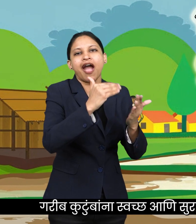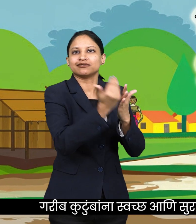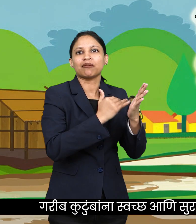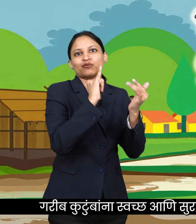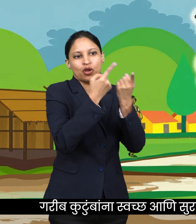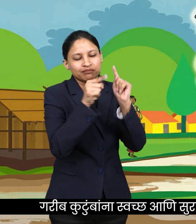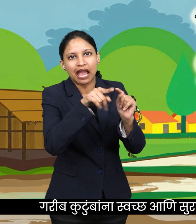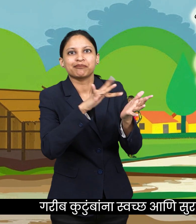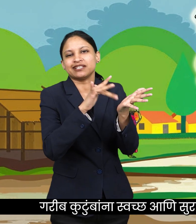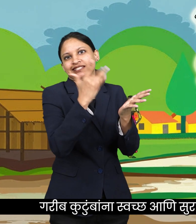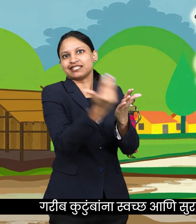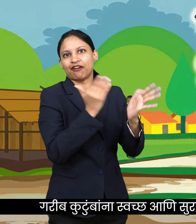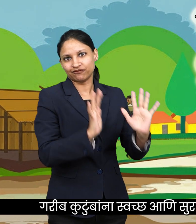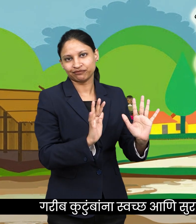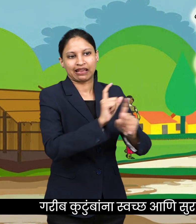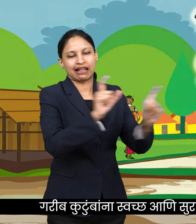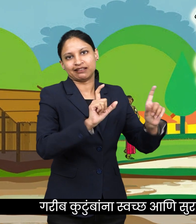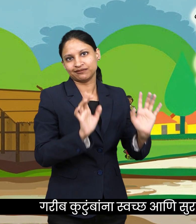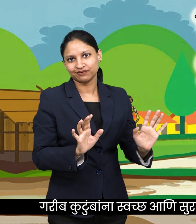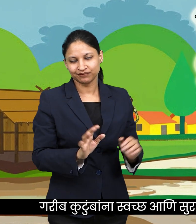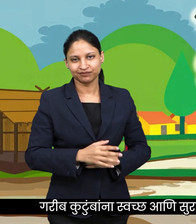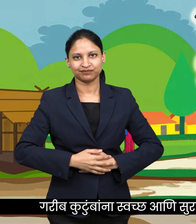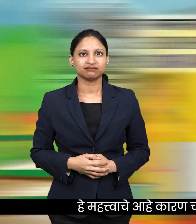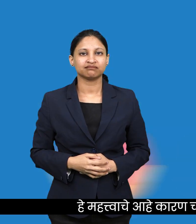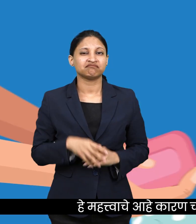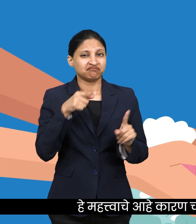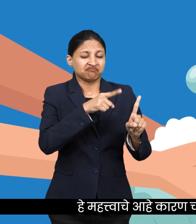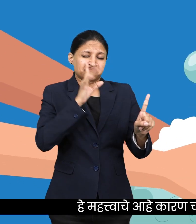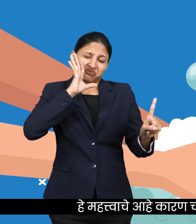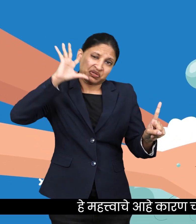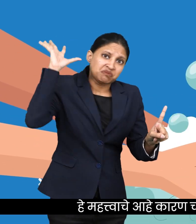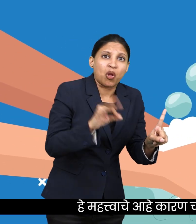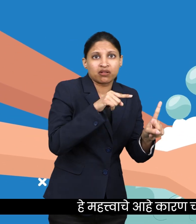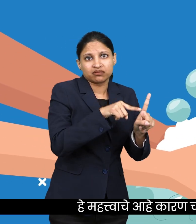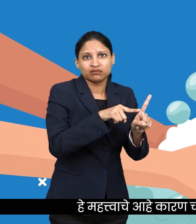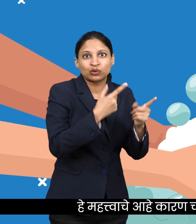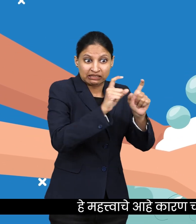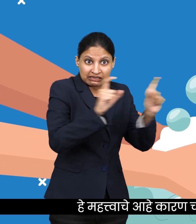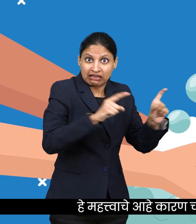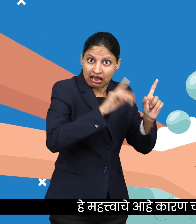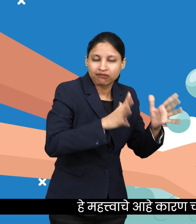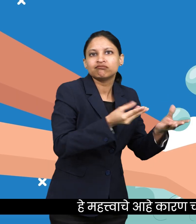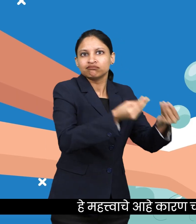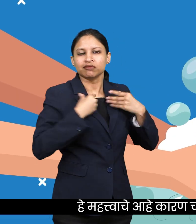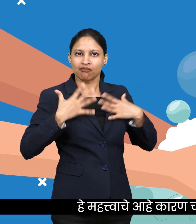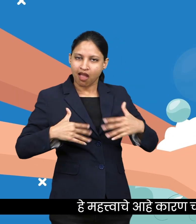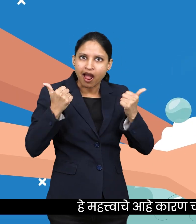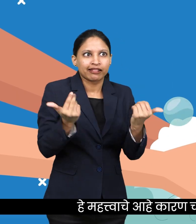कुटुंबांना स्वच्छ आणि सुरक्षित शौचालये हे महत्वाचे आहे, कारण चांगल्या